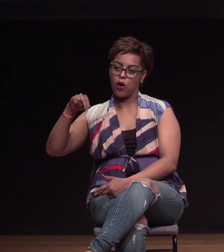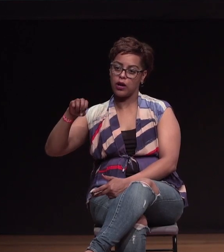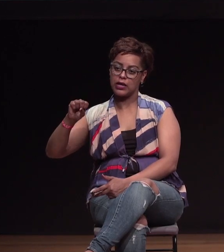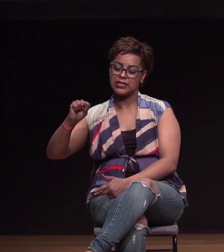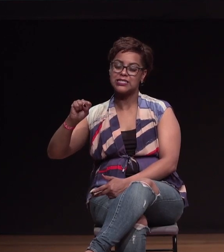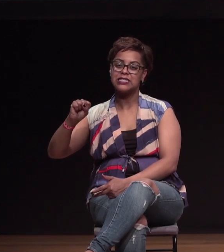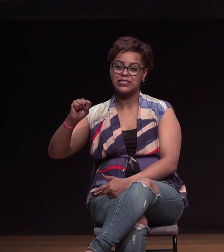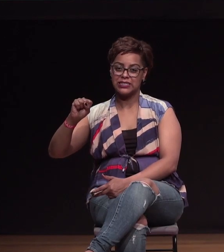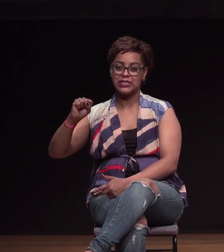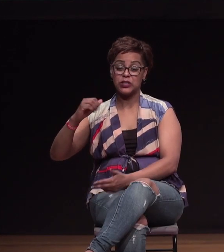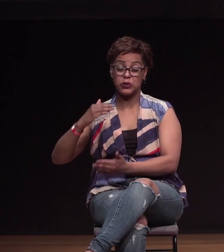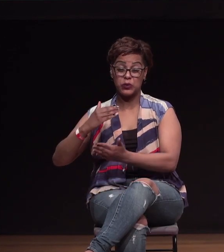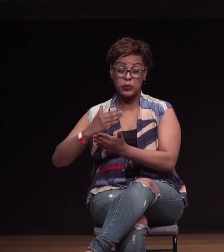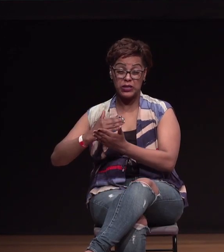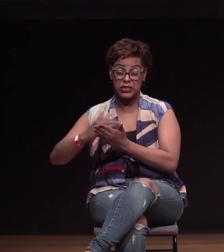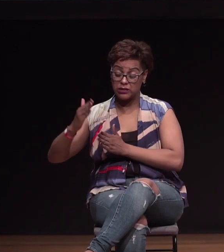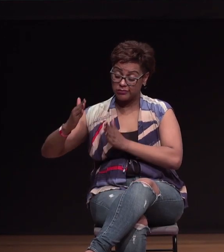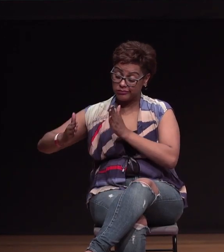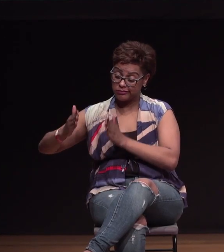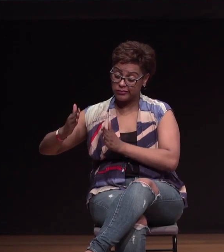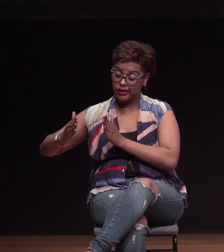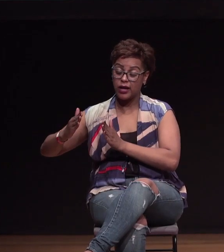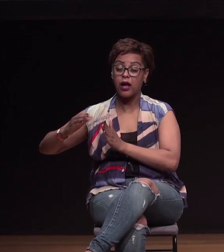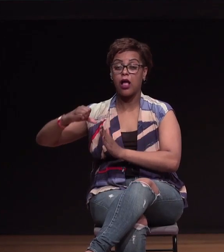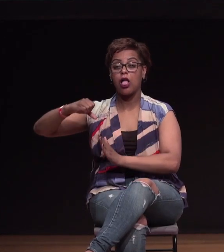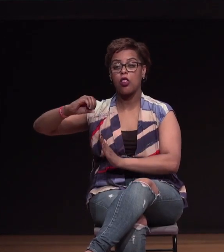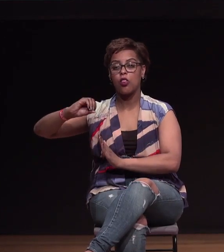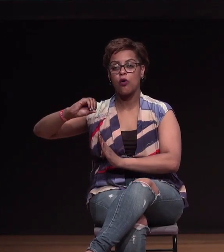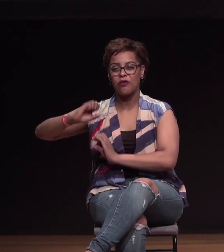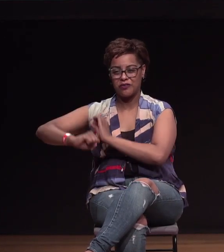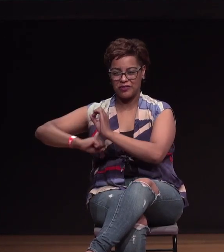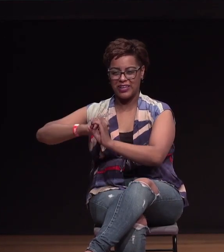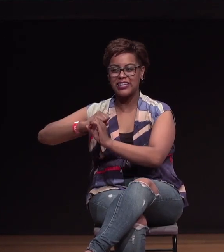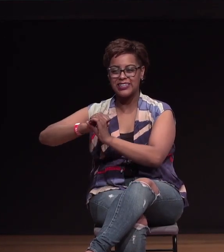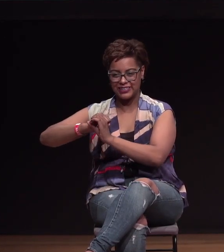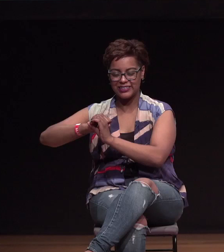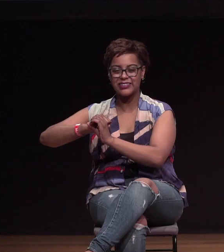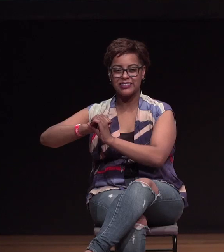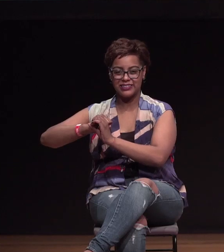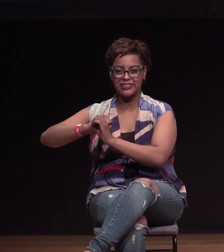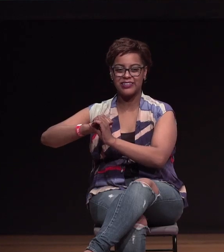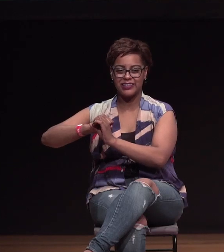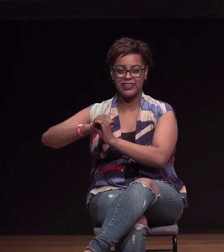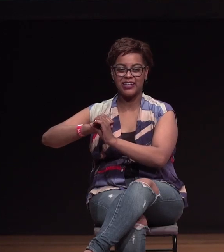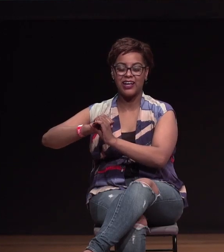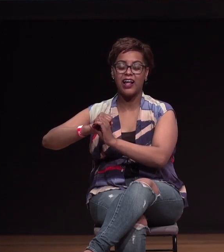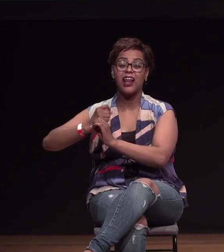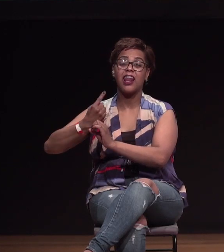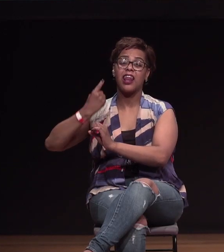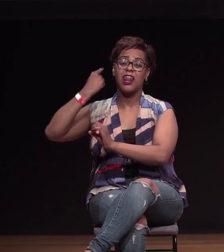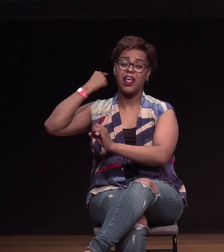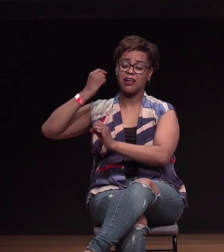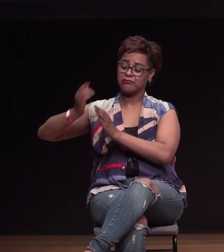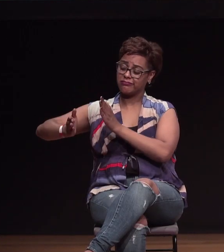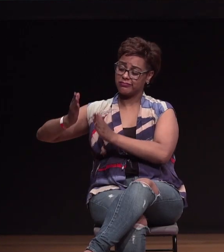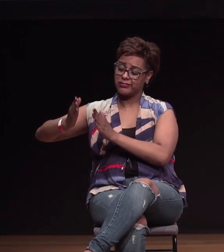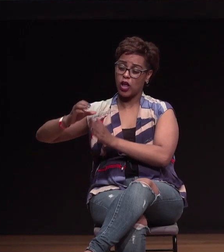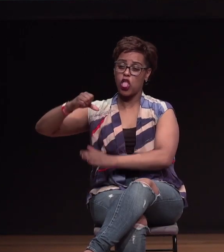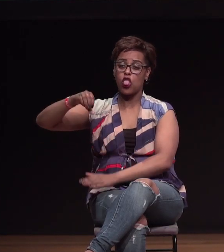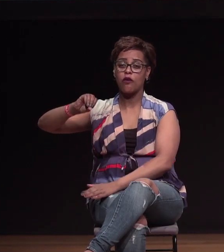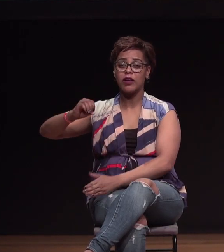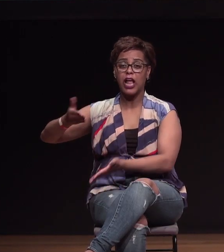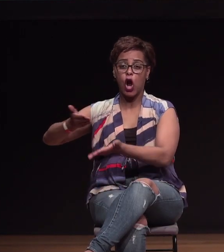Hill Collins do início dos anos 90, que a gente lia com o nosso inglês precário, lá nos anos 90, saindo agora,